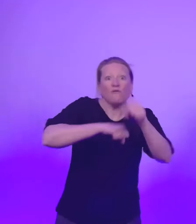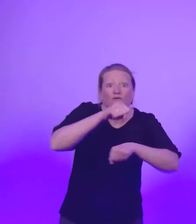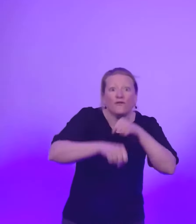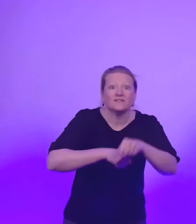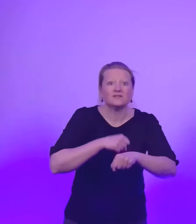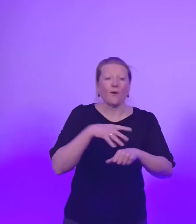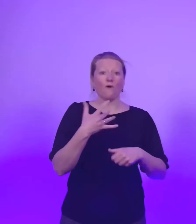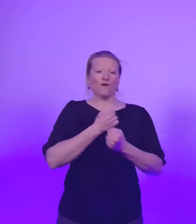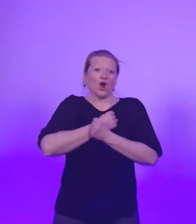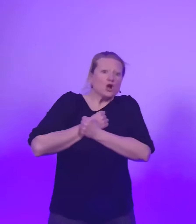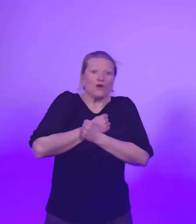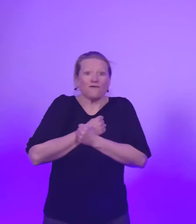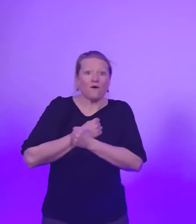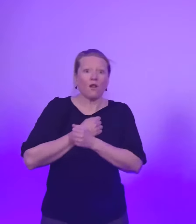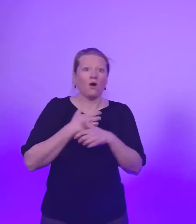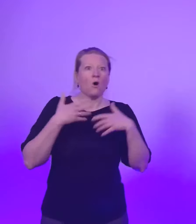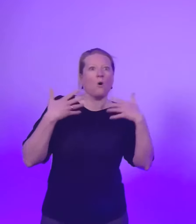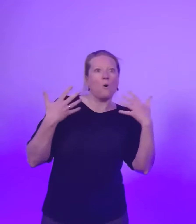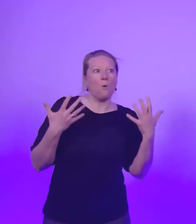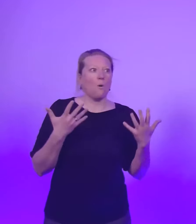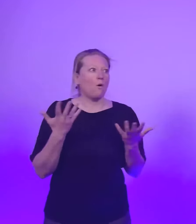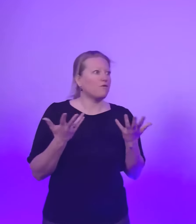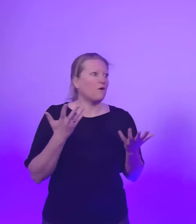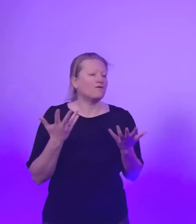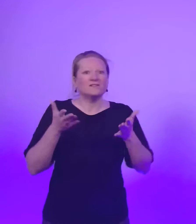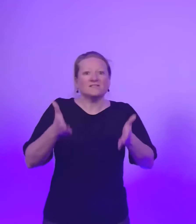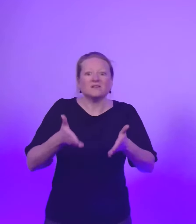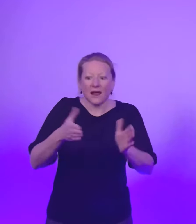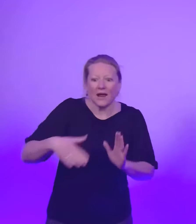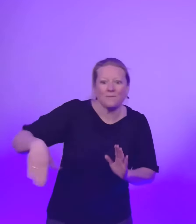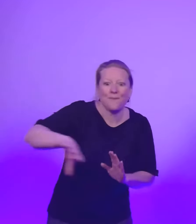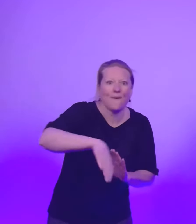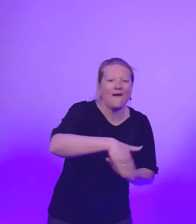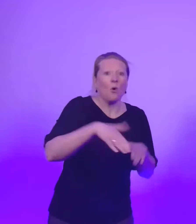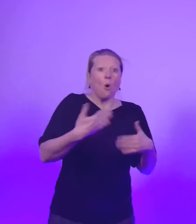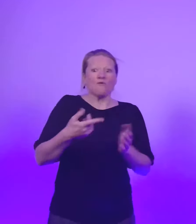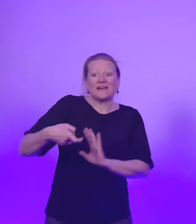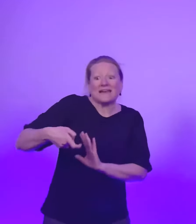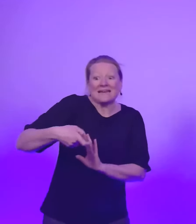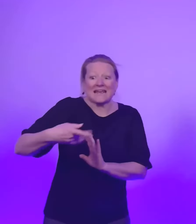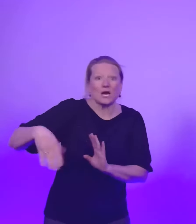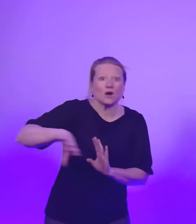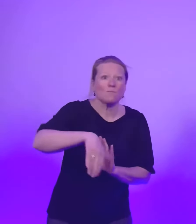een knuffel. Misschien wel een treinbaan of een knikkerbaan.